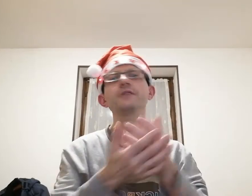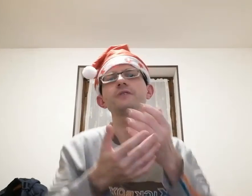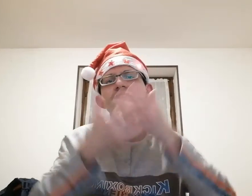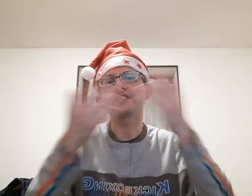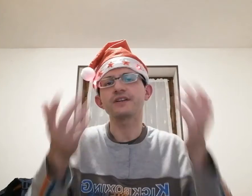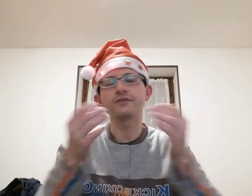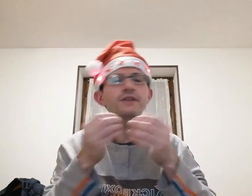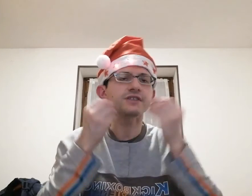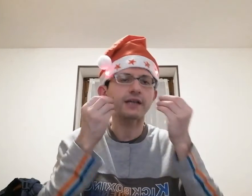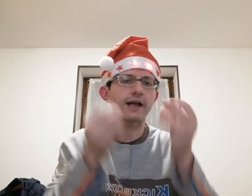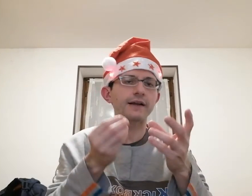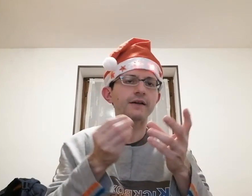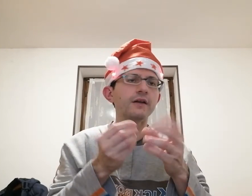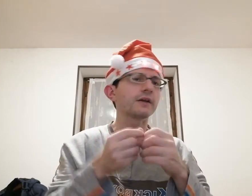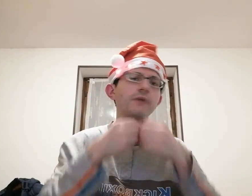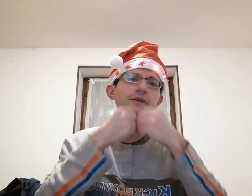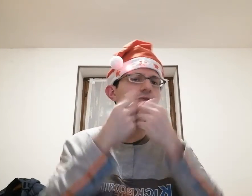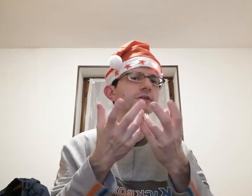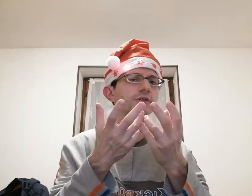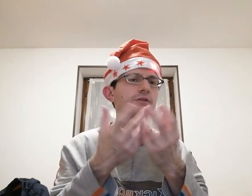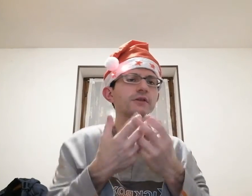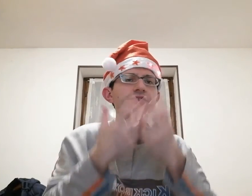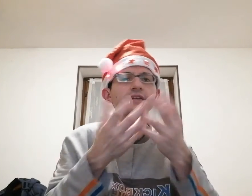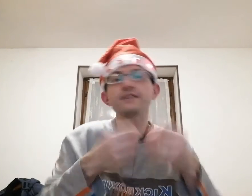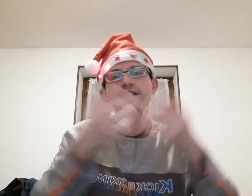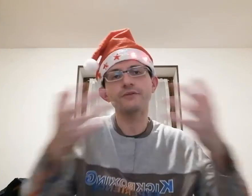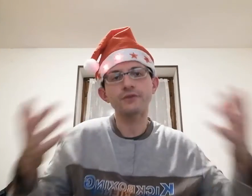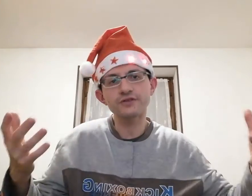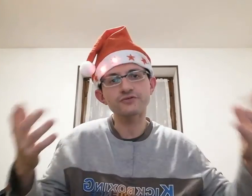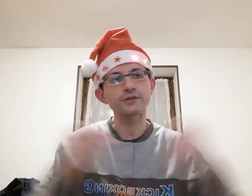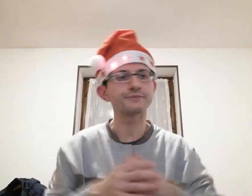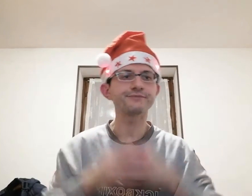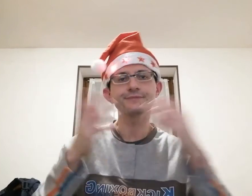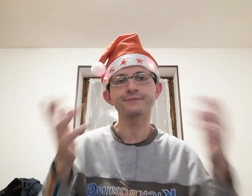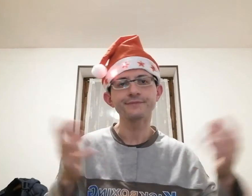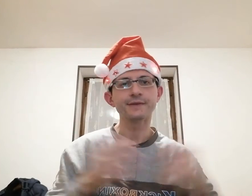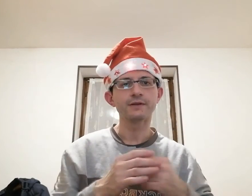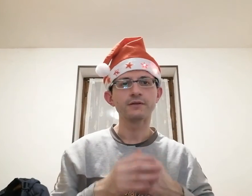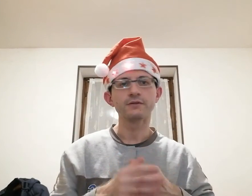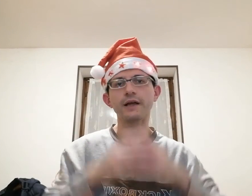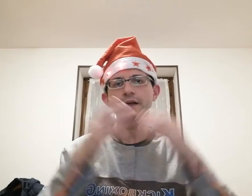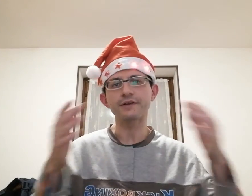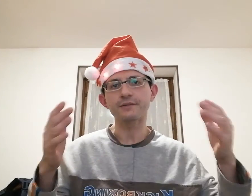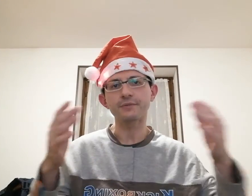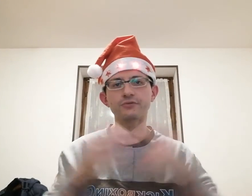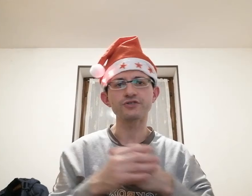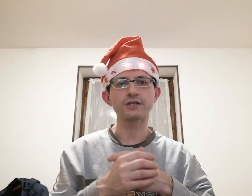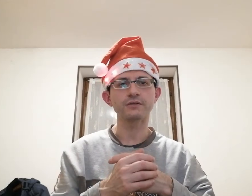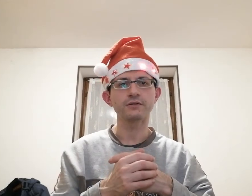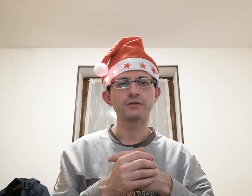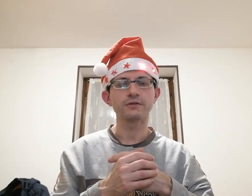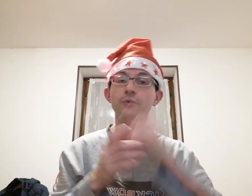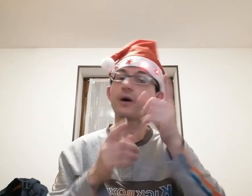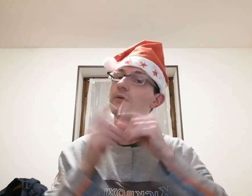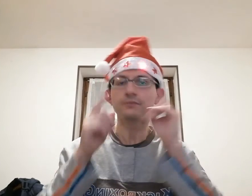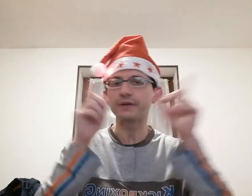mentre le cerchi, non devi cercare, che quando non la cerchi salta fuori da sola. È sempre così, eh? Un po', beh,